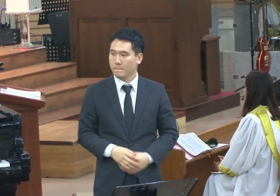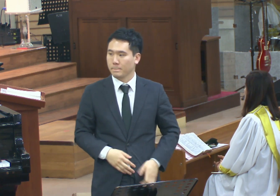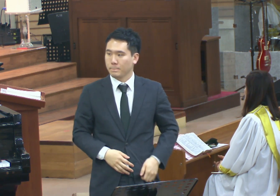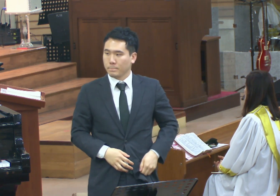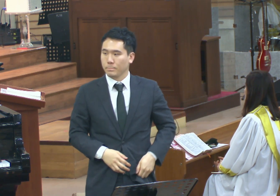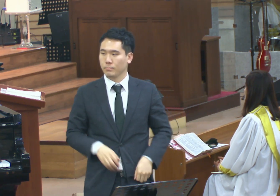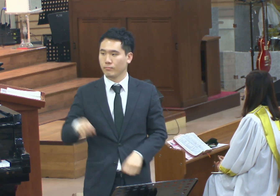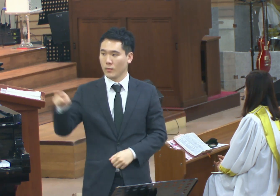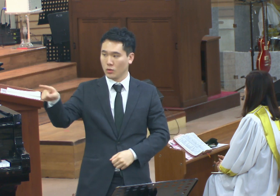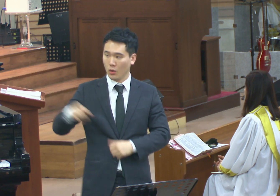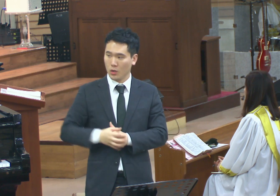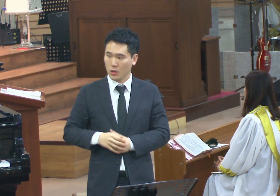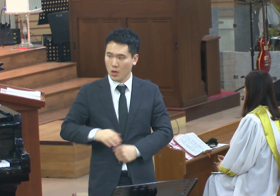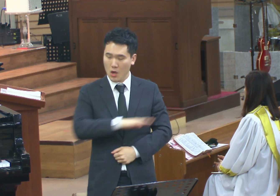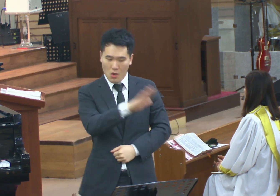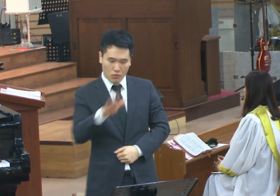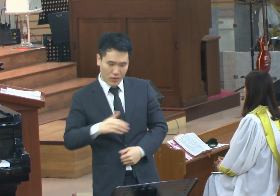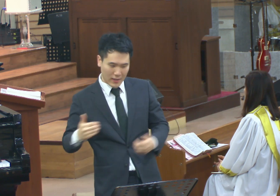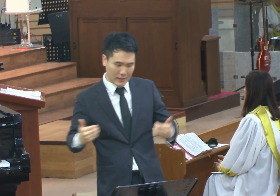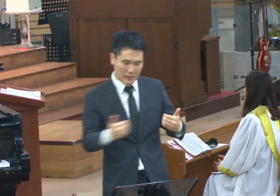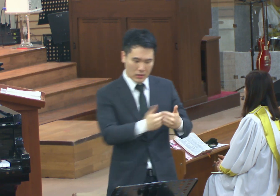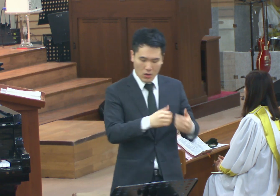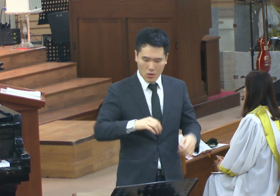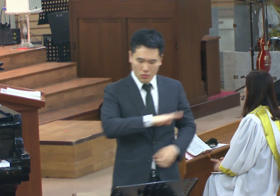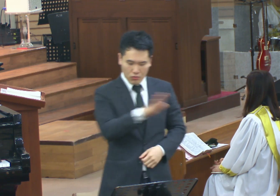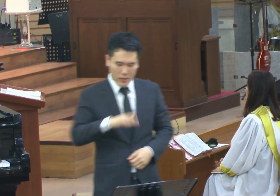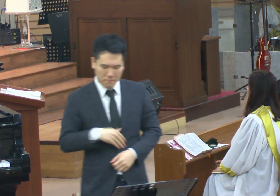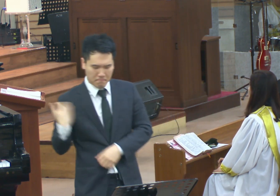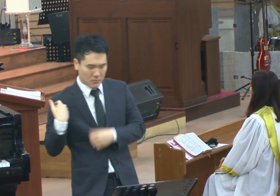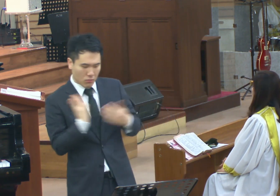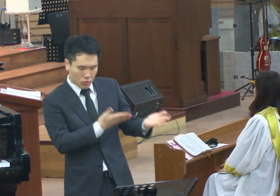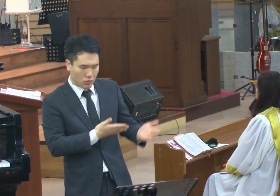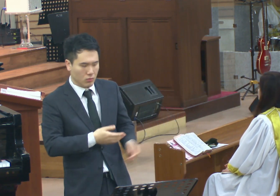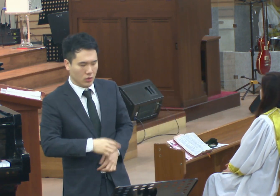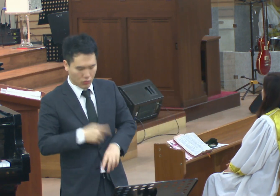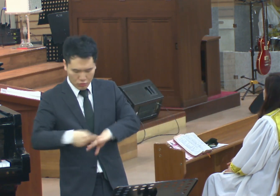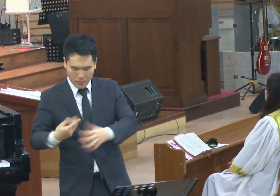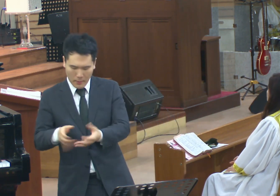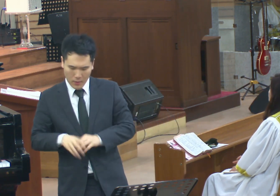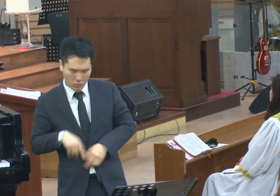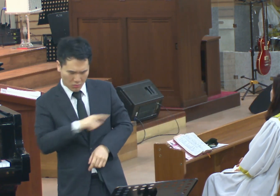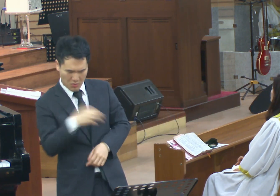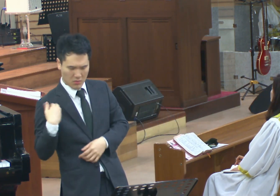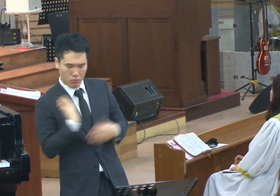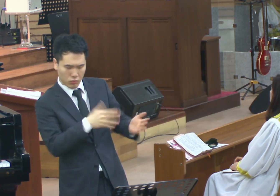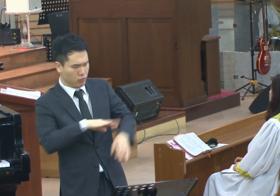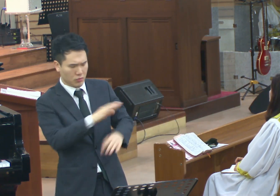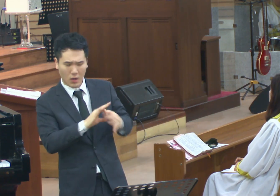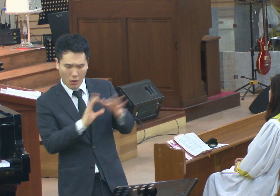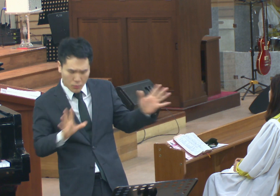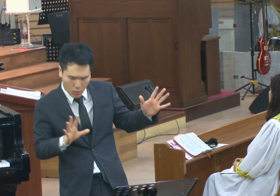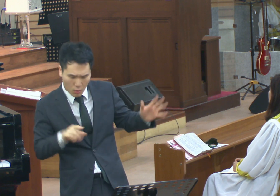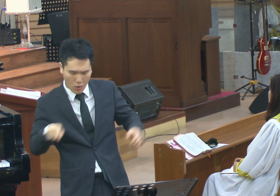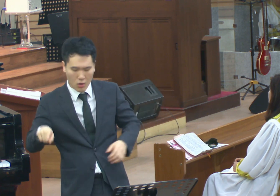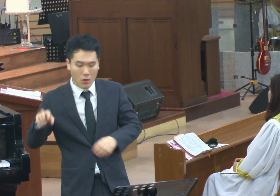있는 거예요. 그러니까 지금 무죄한 게 최고예요. 지금 그 정도의 목표로 이 사람들이 잡혀